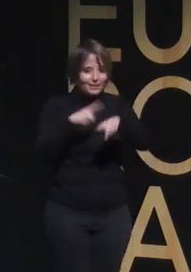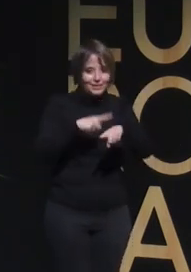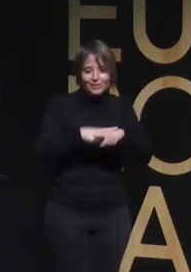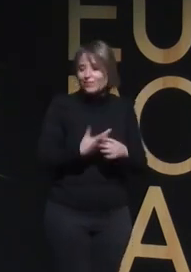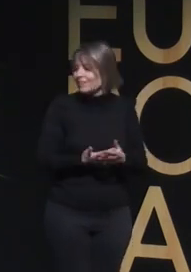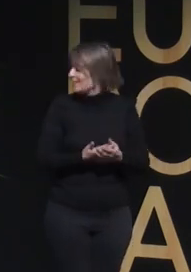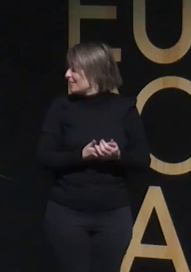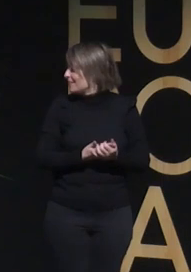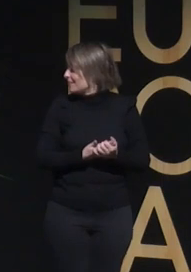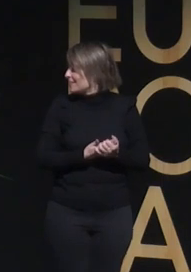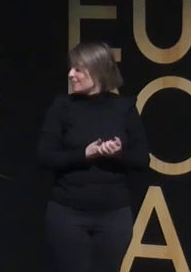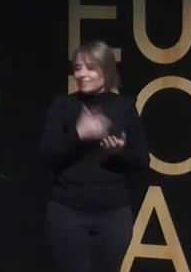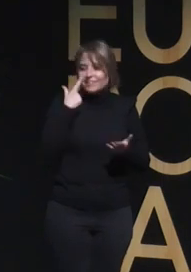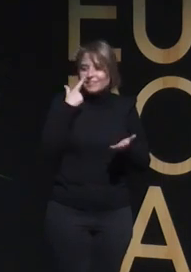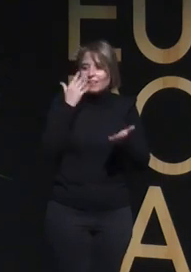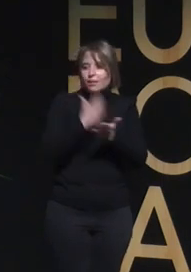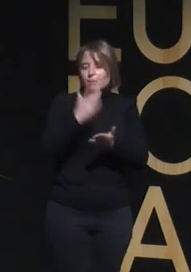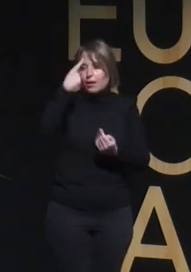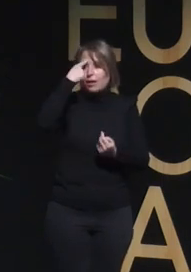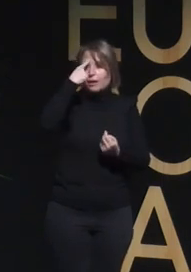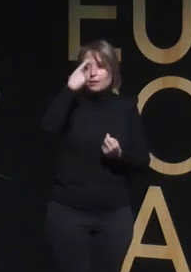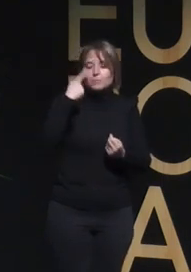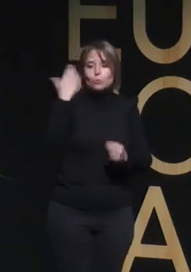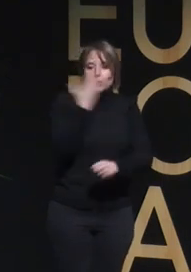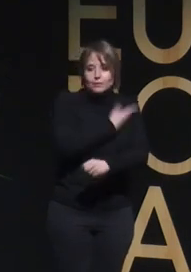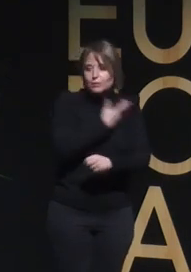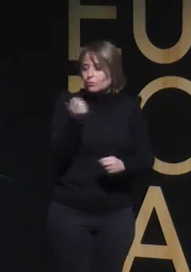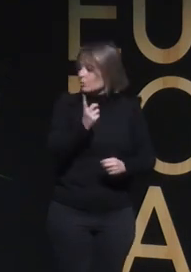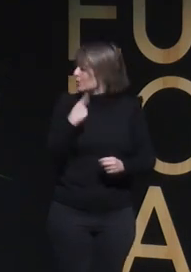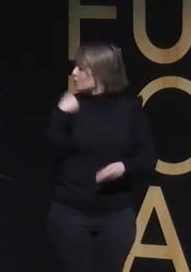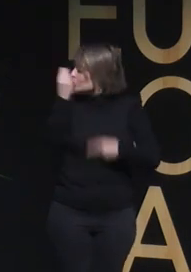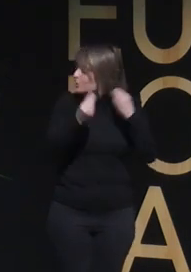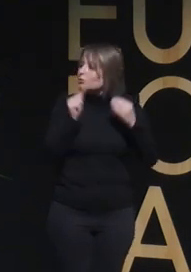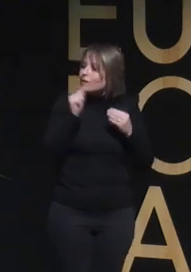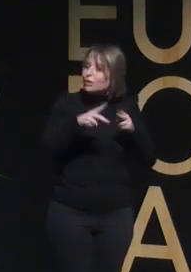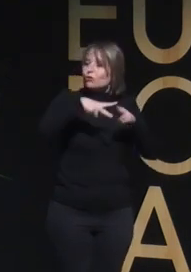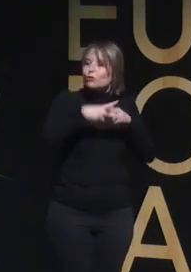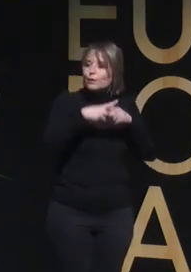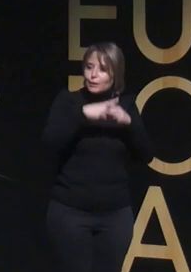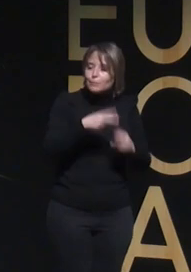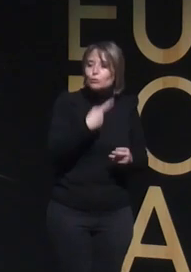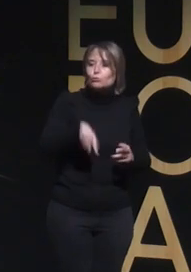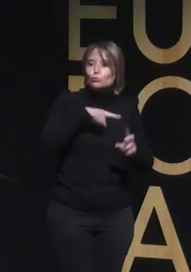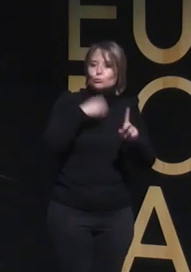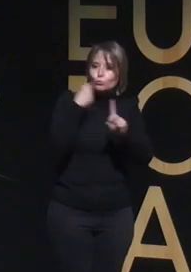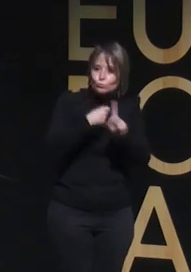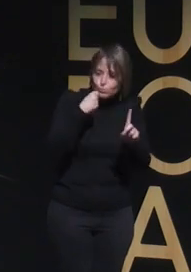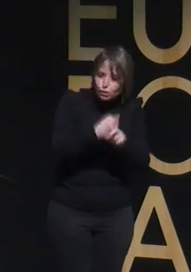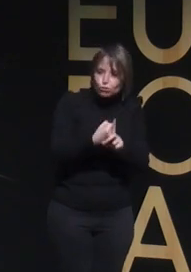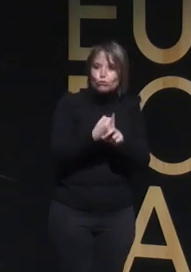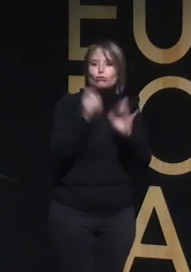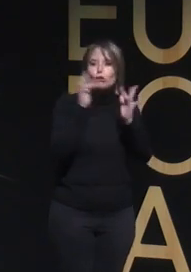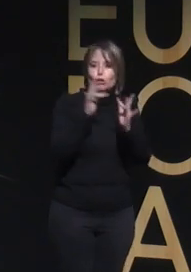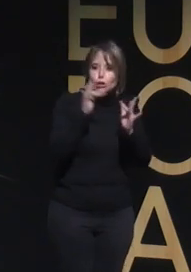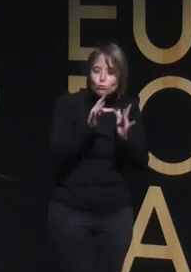Los críos no van a tener esa parte determinante de, no cumples el castigo, me da igual, no. Creo que en ese momento es una herramienta que tenemos de presión, de intentar educar,